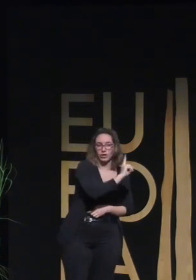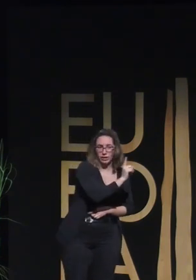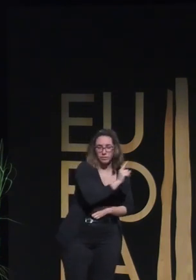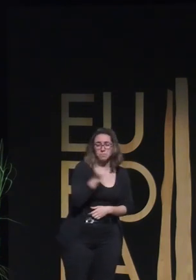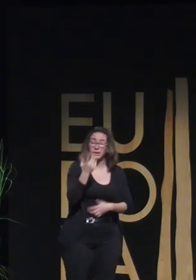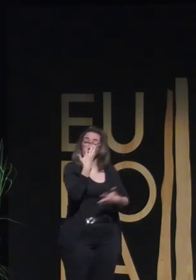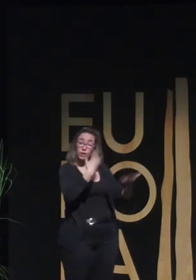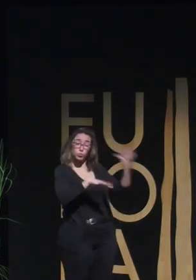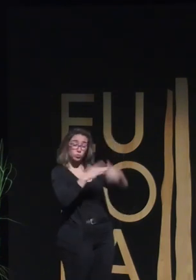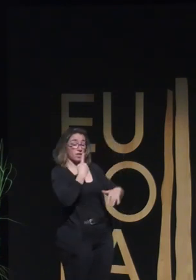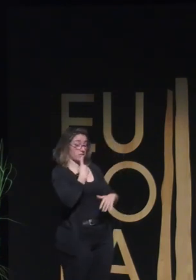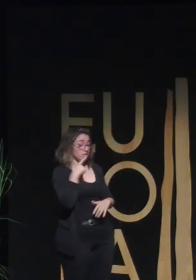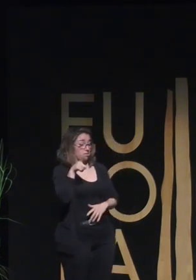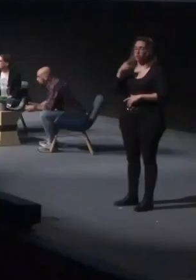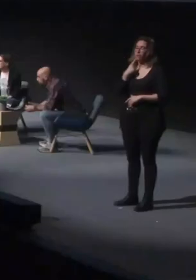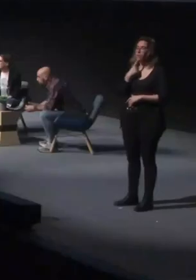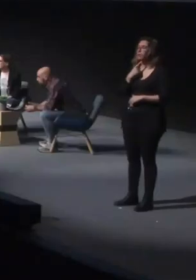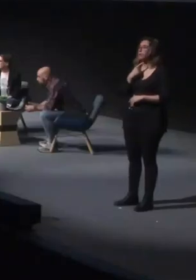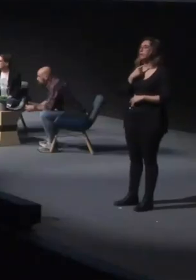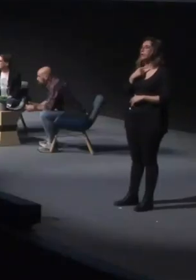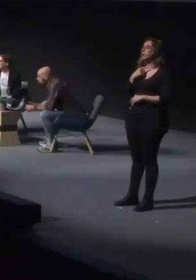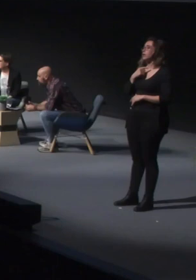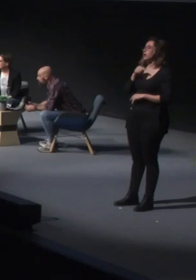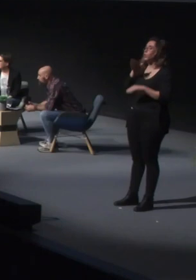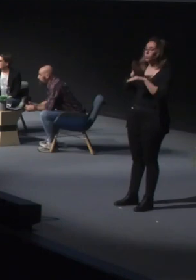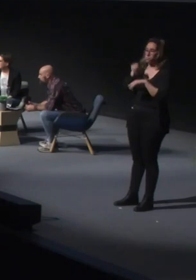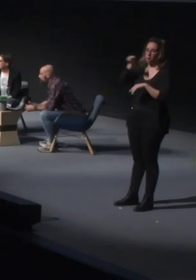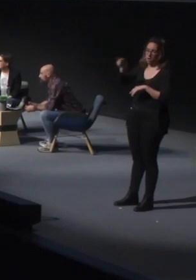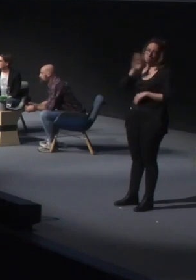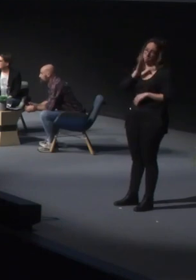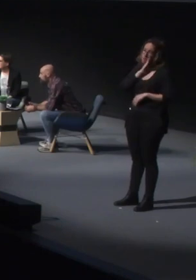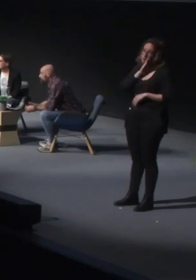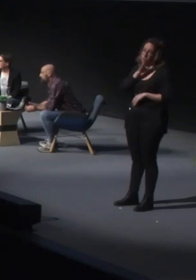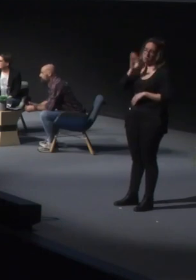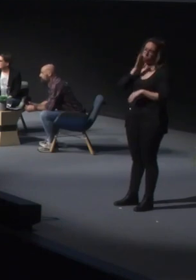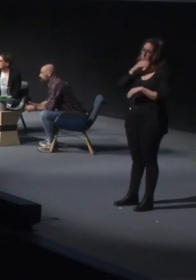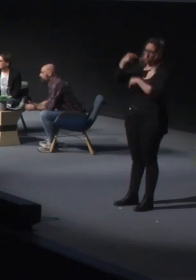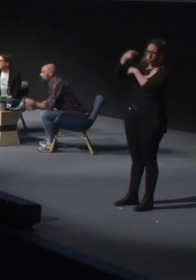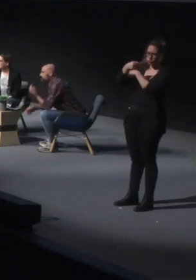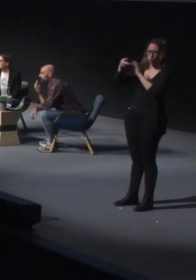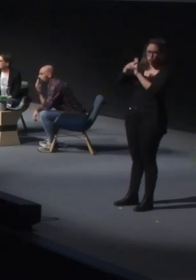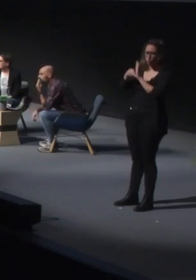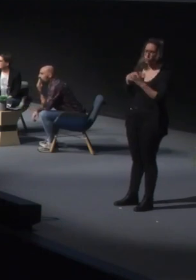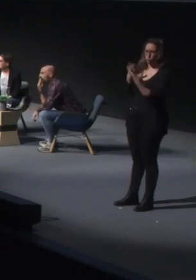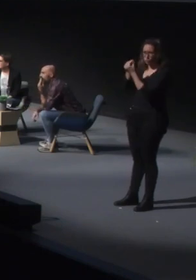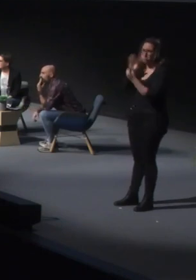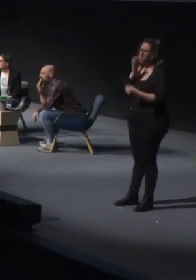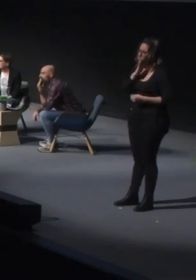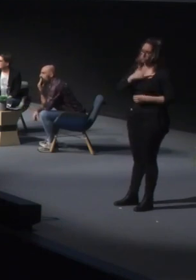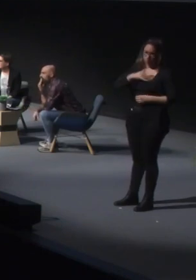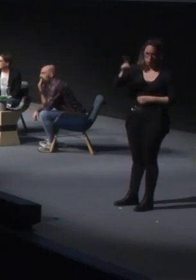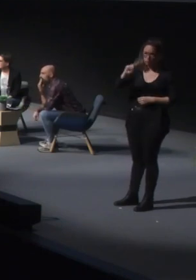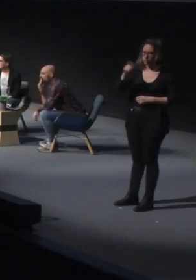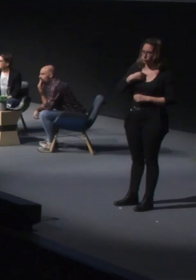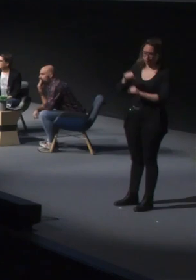que él pone o lo que él dice, todo recae en su madre, ¿no? En tus normas, no quiero estar contigo, no